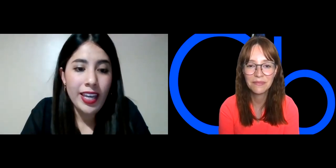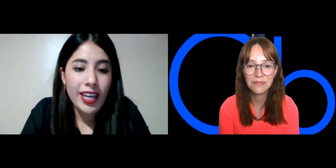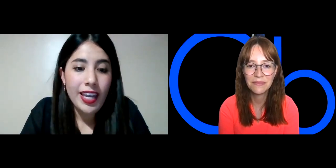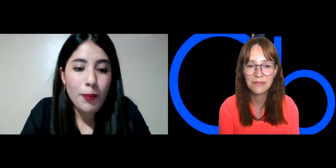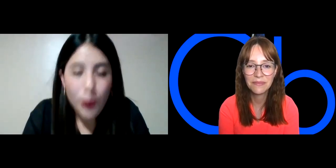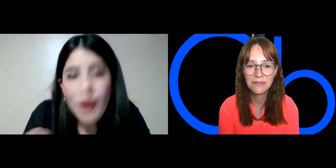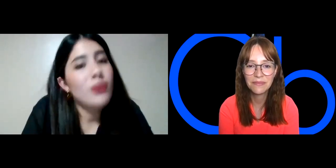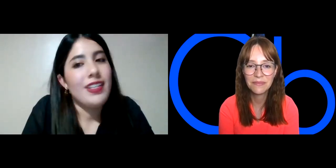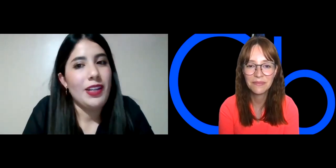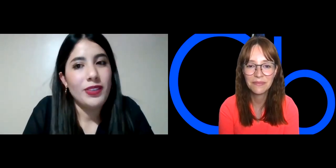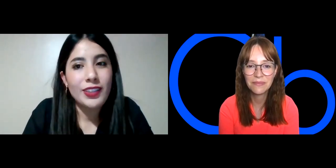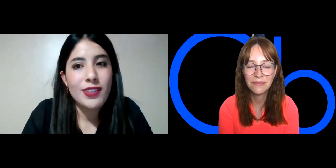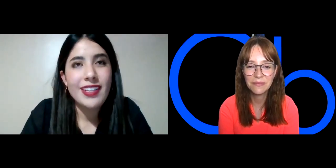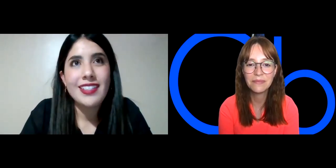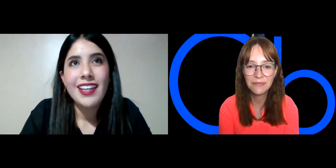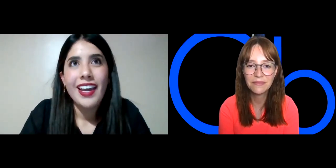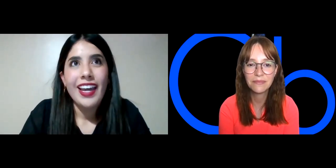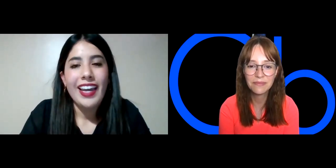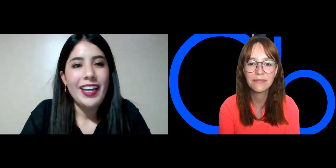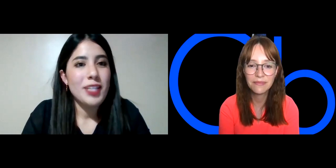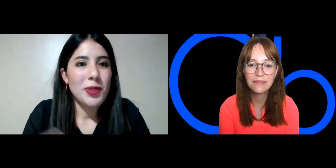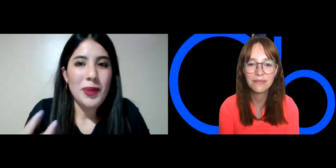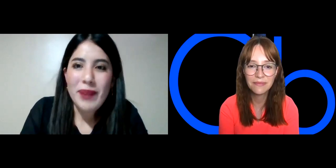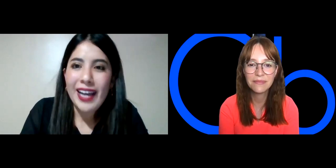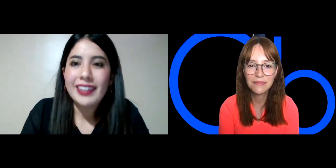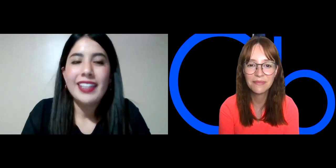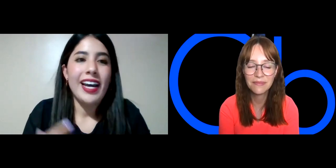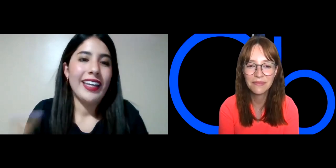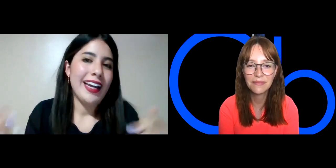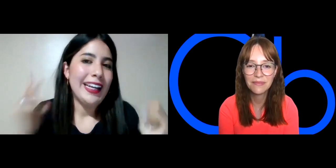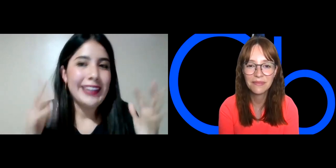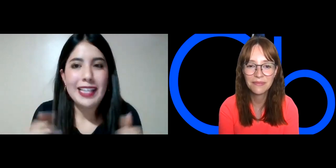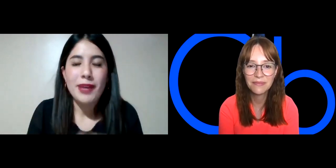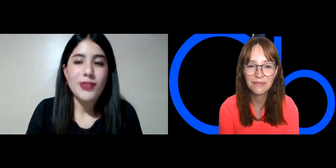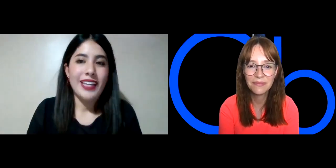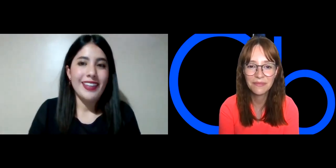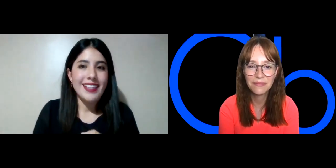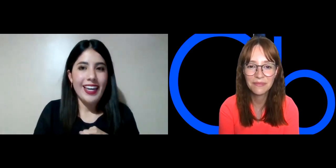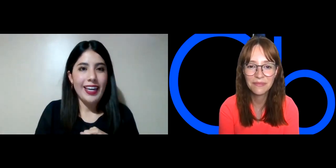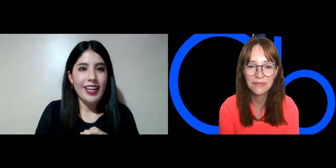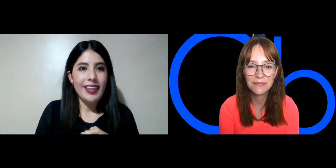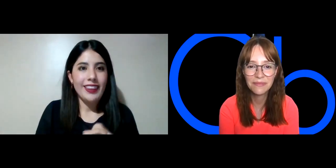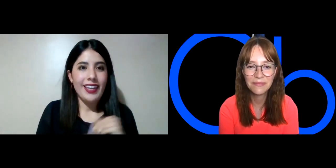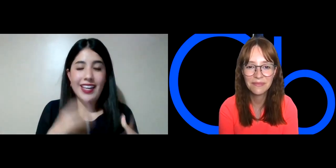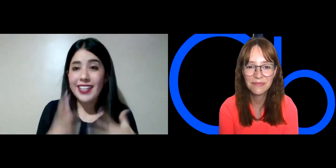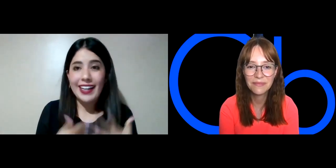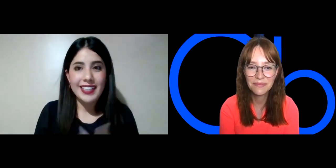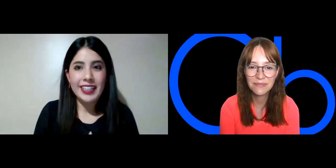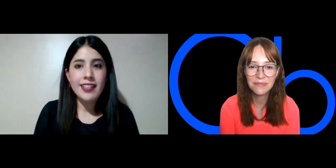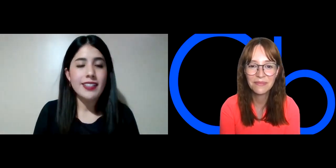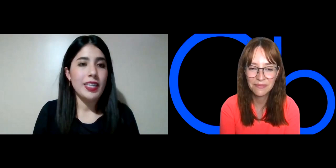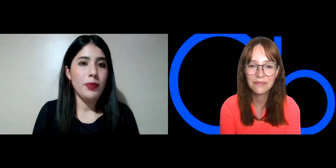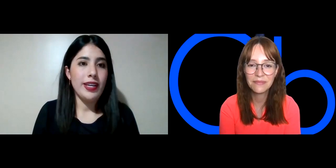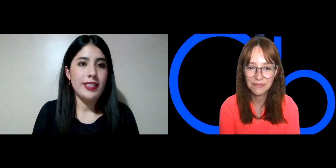porque podemos hacerlo. Entonces, es cuestión de práctica, hay que calentar las manos antes de hacer las